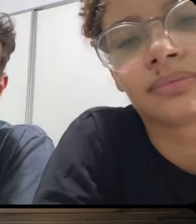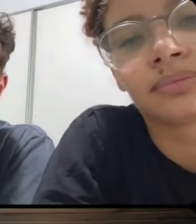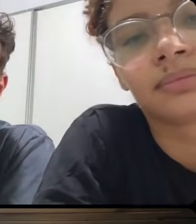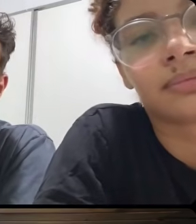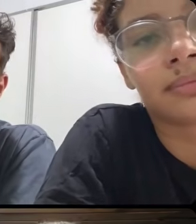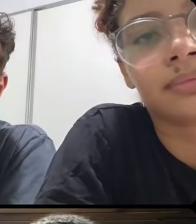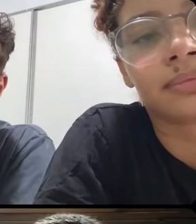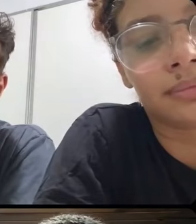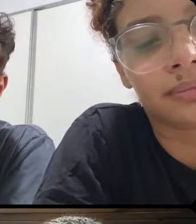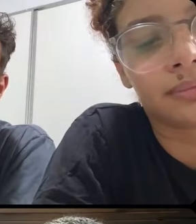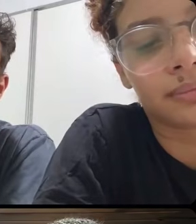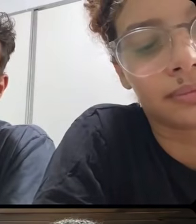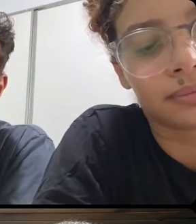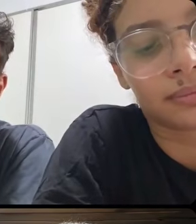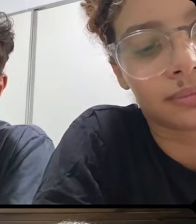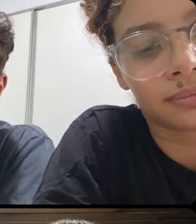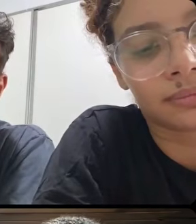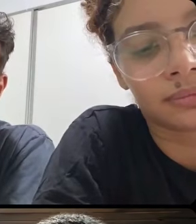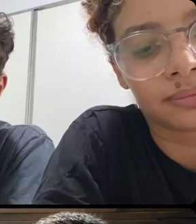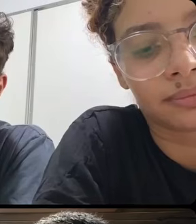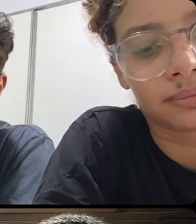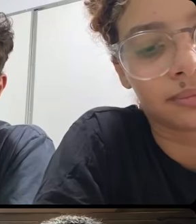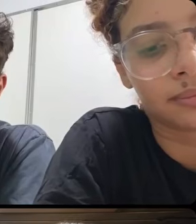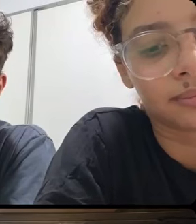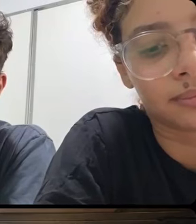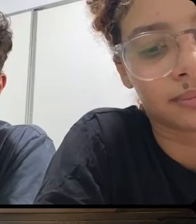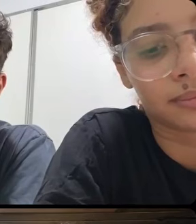né? A comunicação, né? E